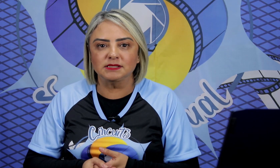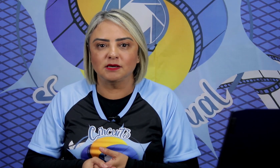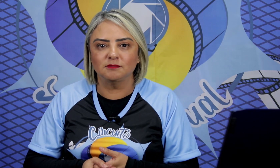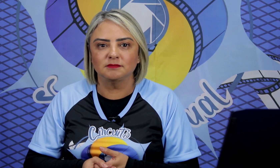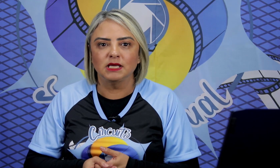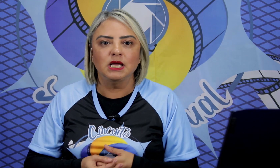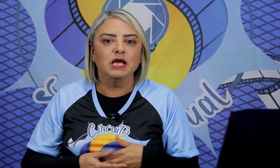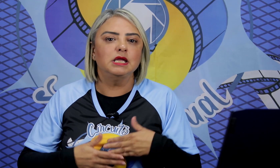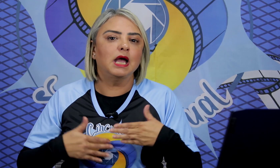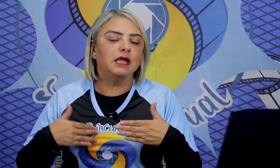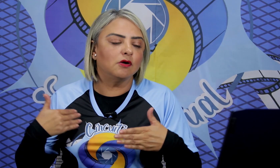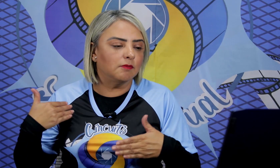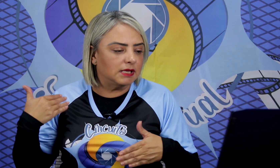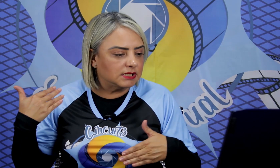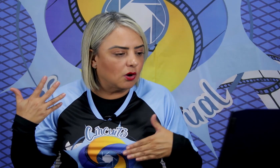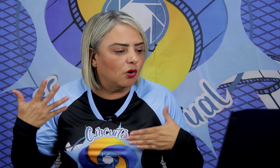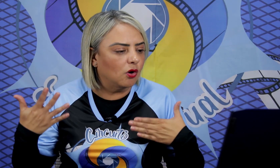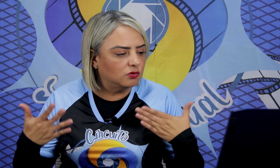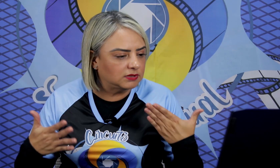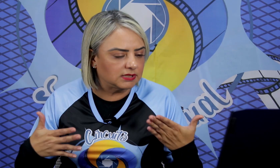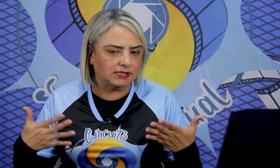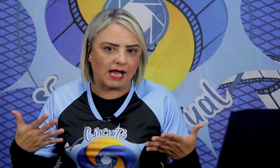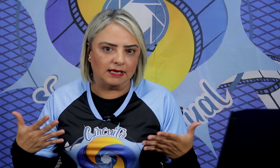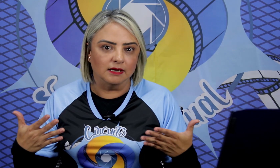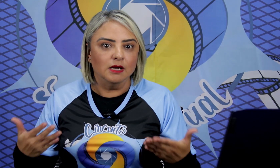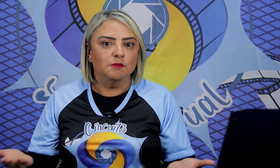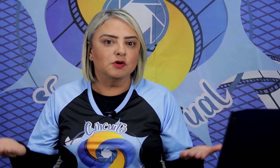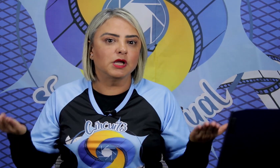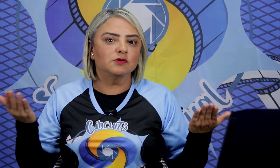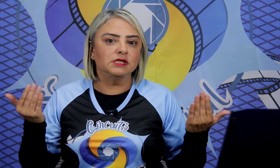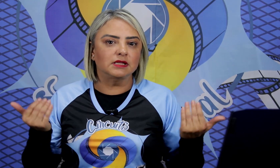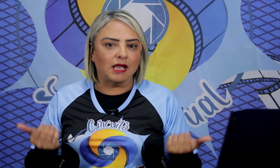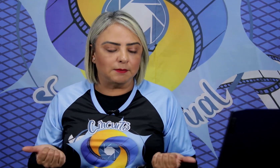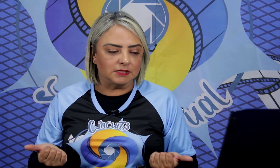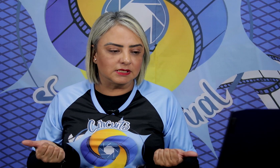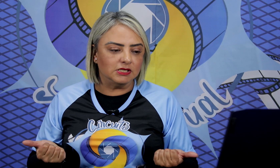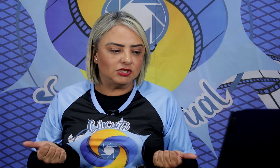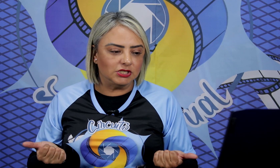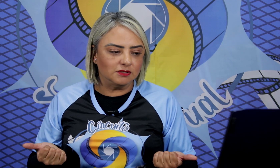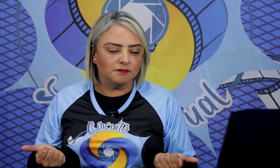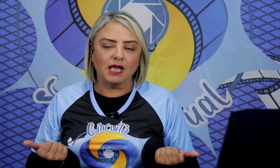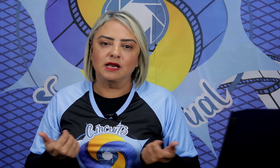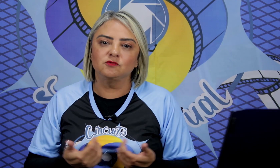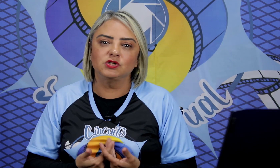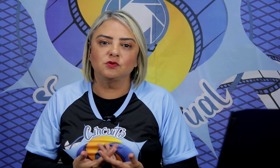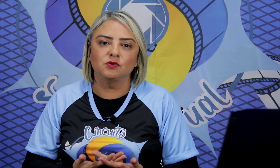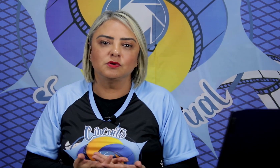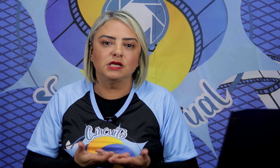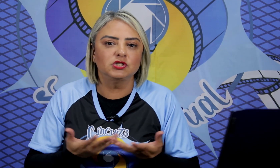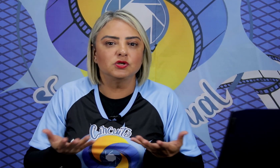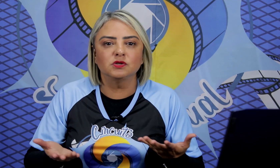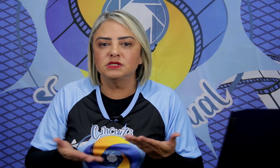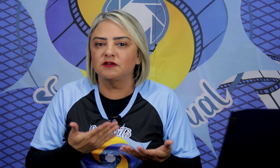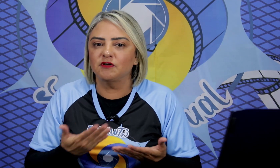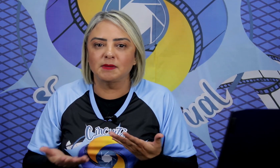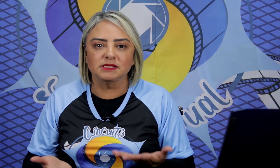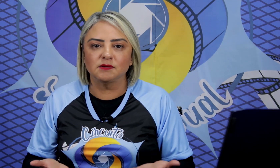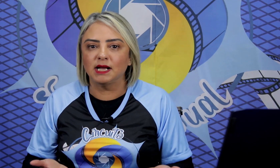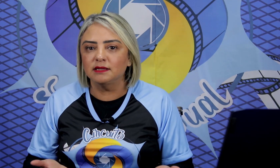formação. E aí começa outra saga, porque os intérpretes que tinham eram de cunho religioso e sem formação